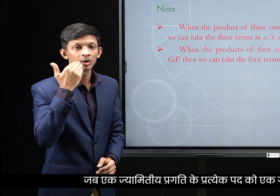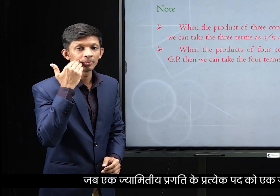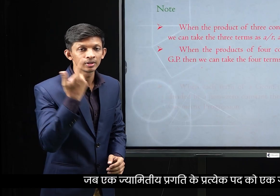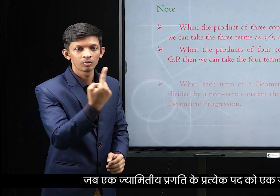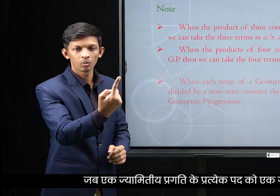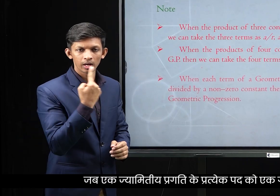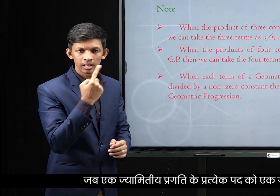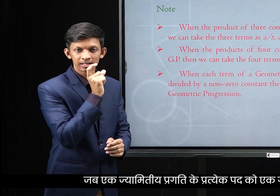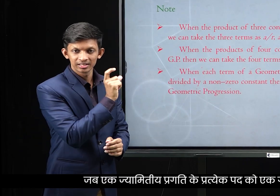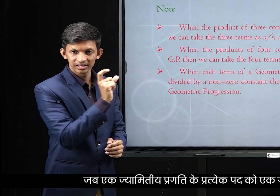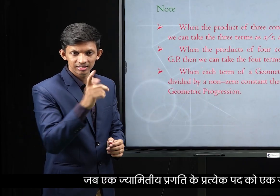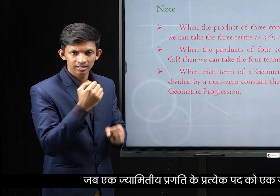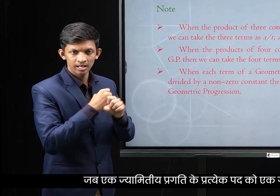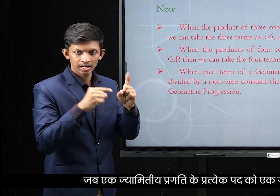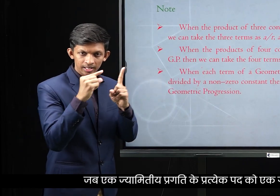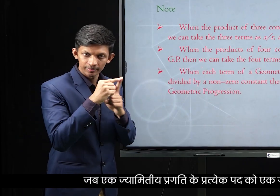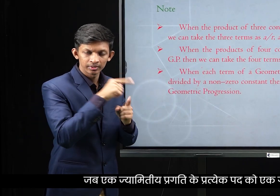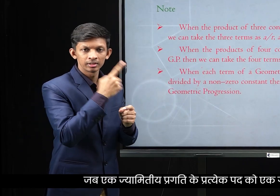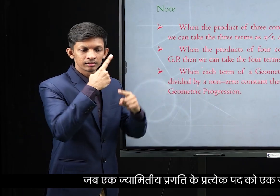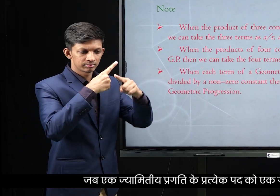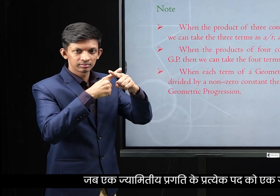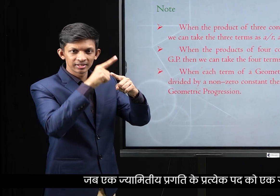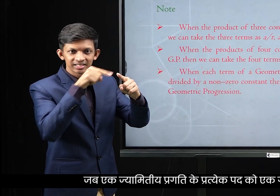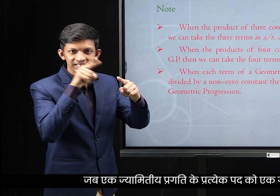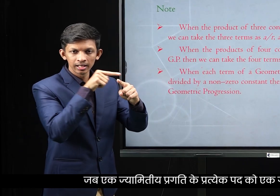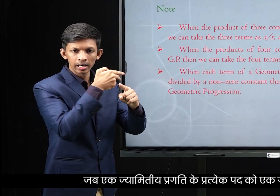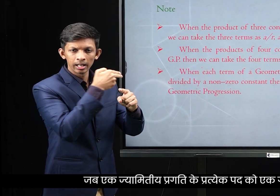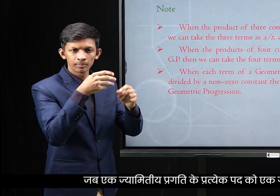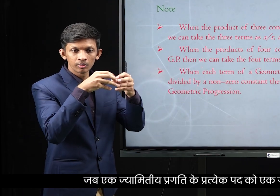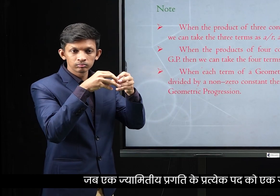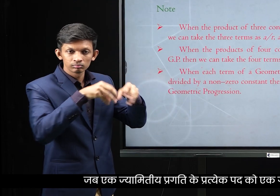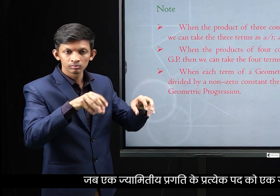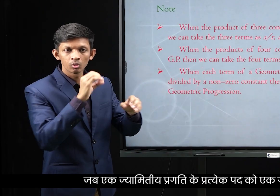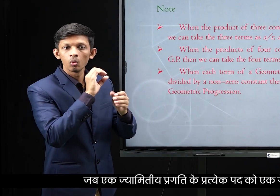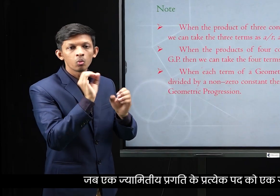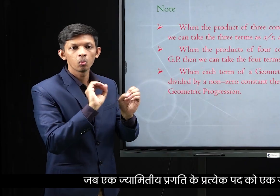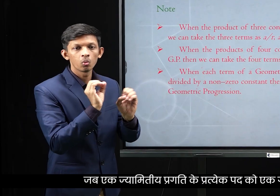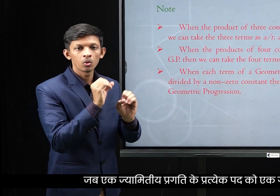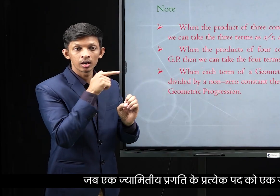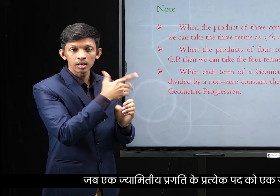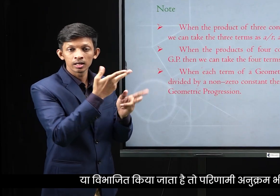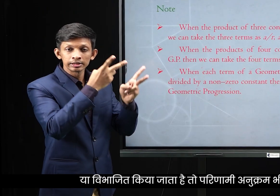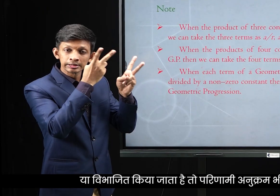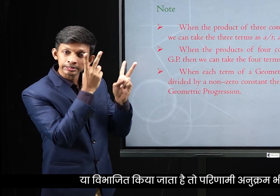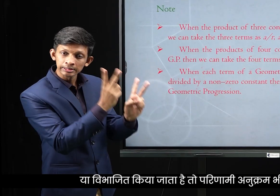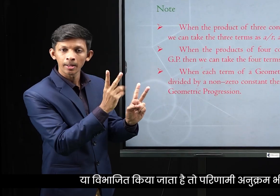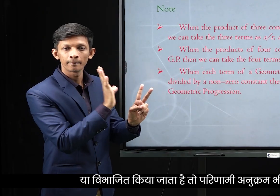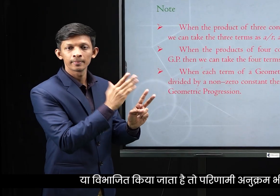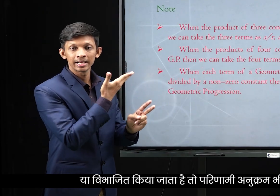पॉइंट 3, जब एक ज्यामितीय प्रगति के प्रत्येक पद को एक गैर शून्य स्थिरांक से गुना या विभाजित किया जाता